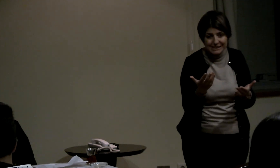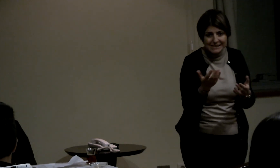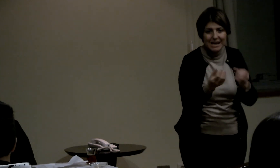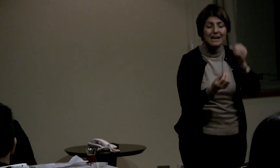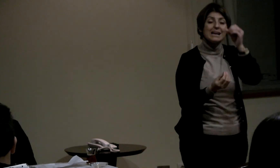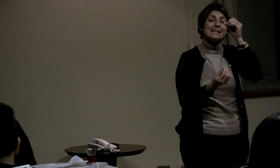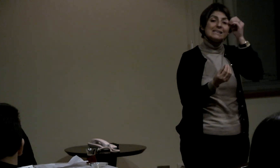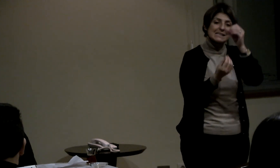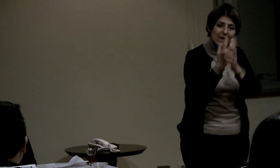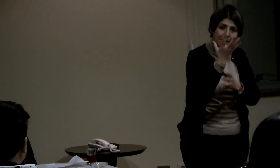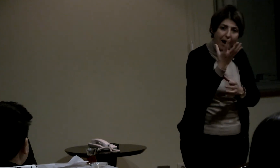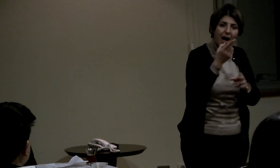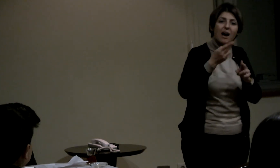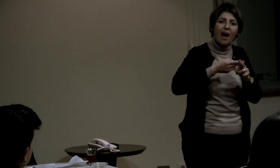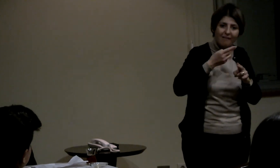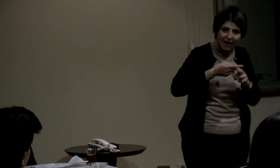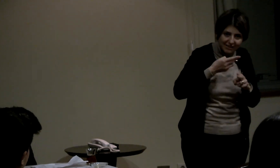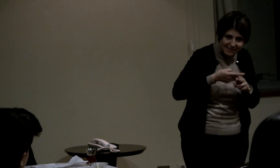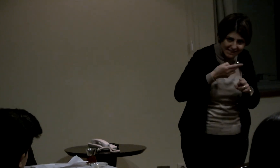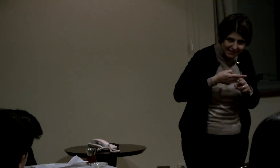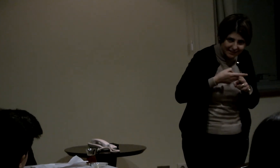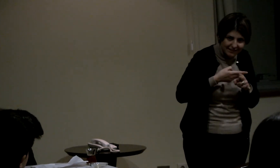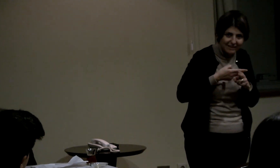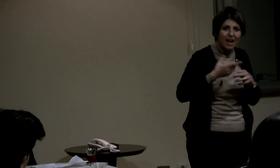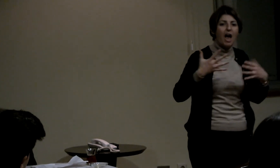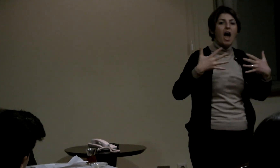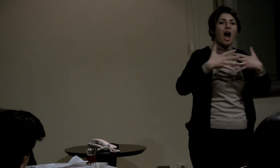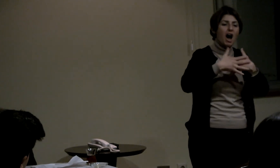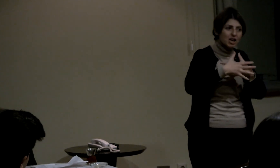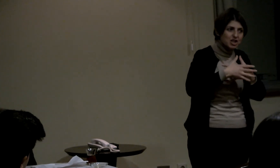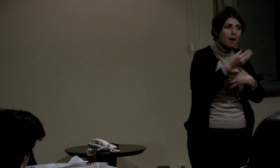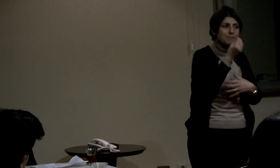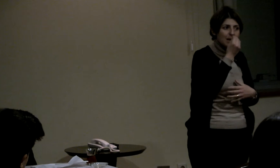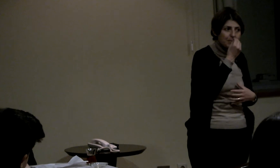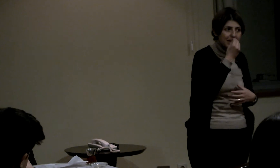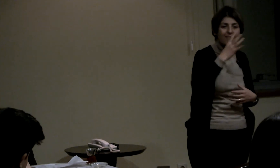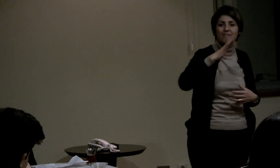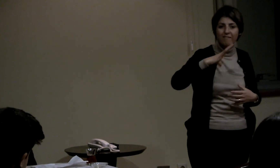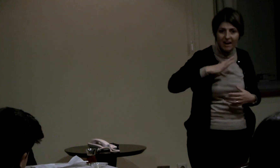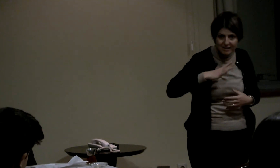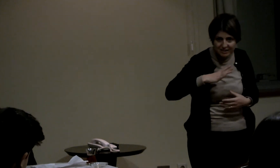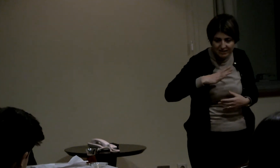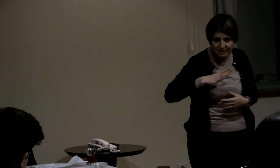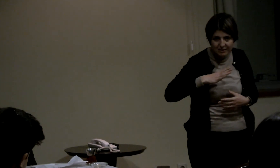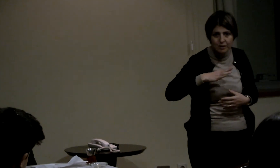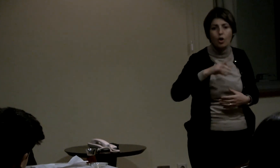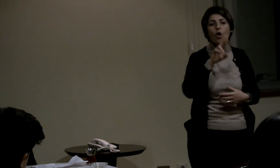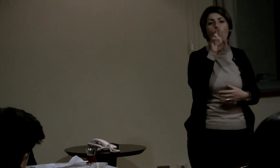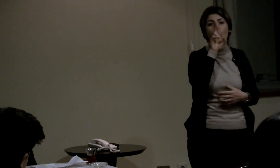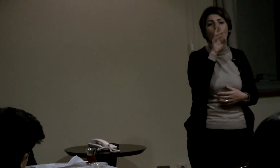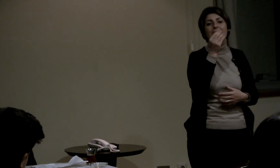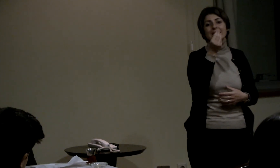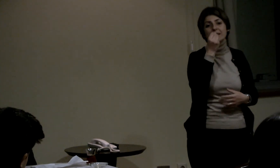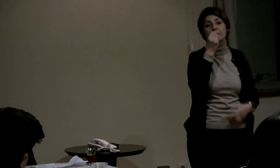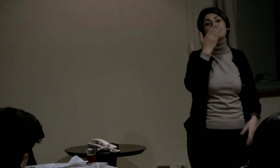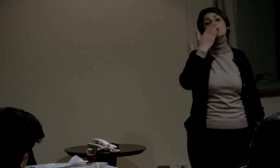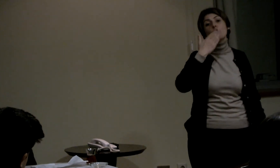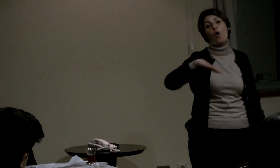Anlamadıysa sabah kahvaltısı var. Akşam yemeği var. Öğlen yemeği yok.